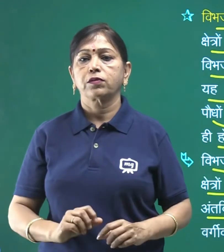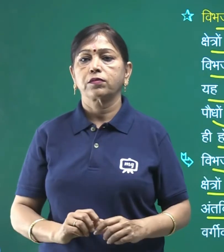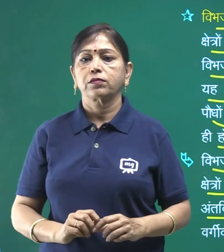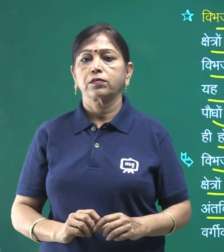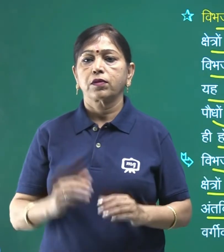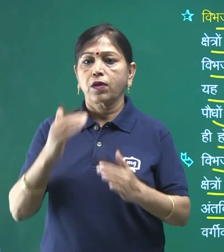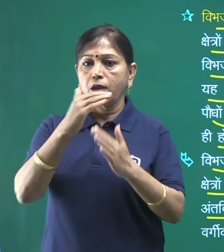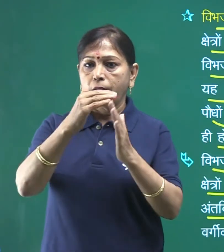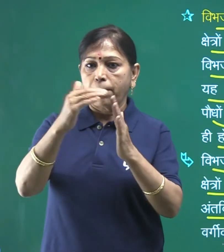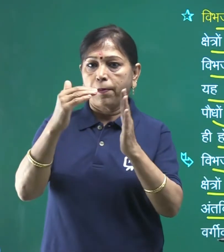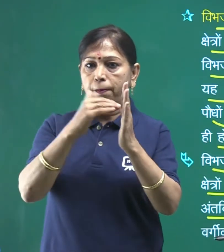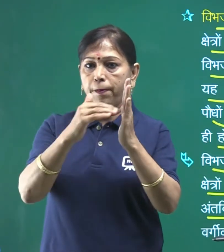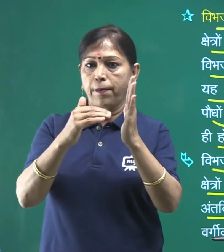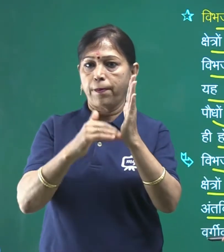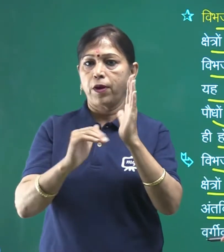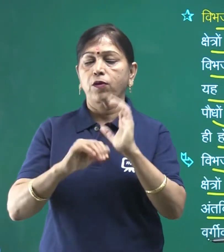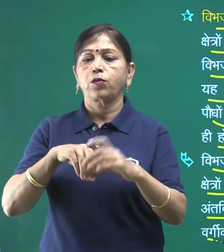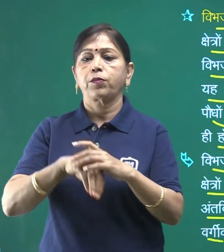भागों में